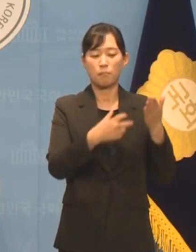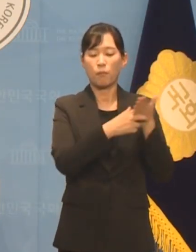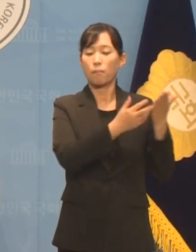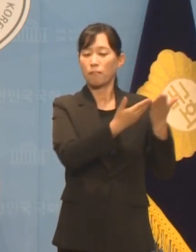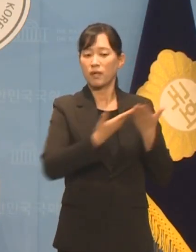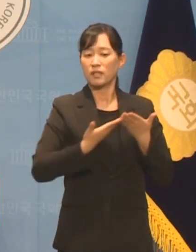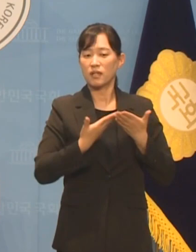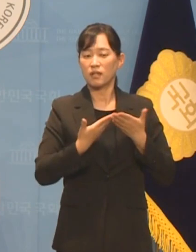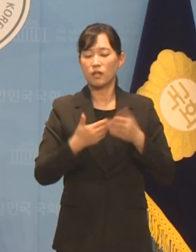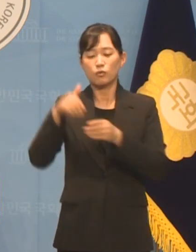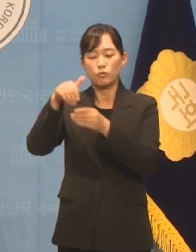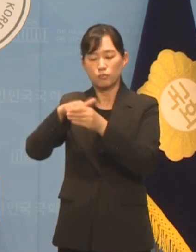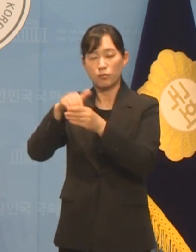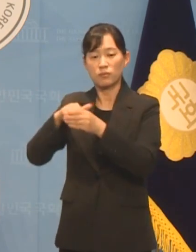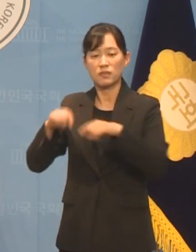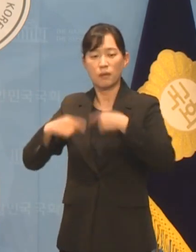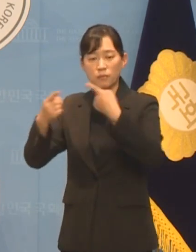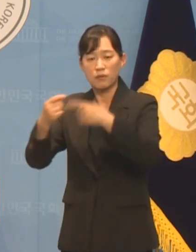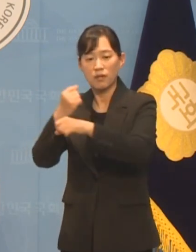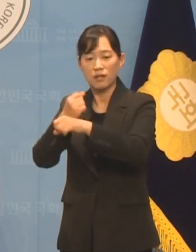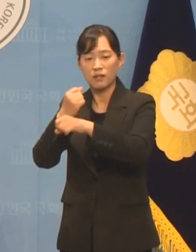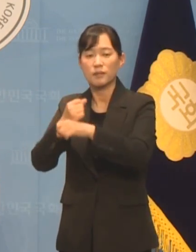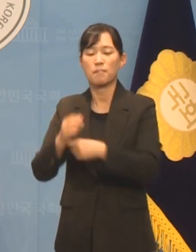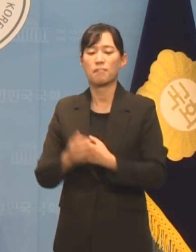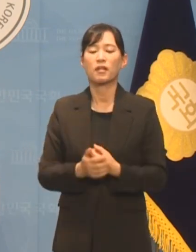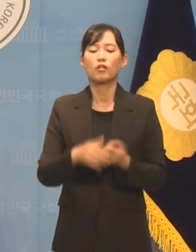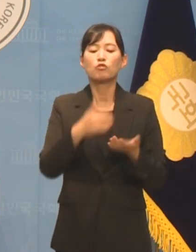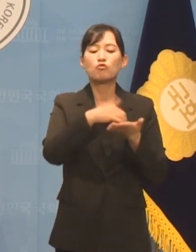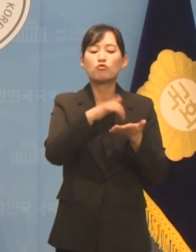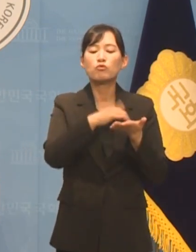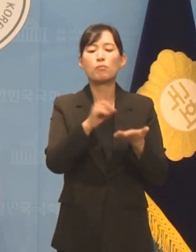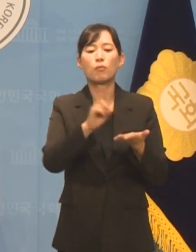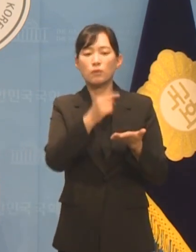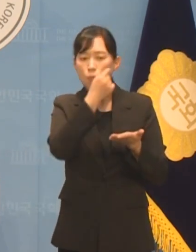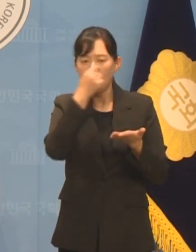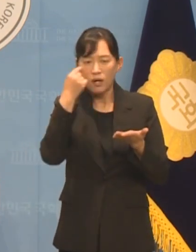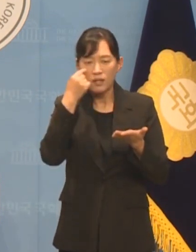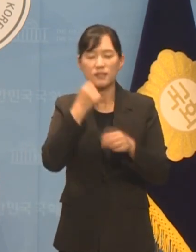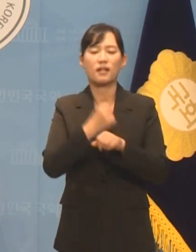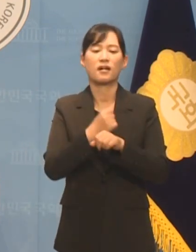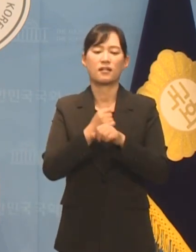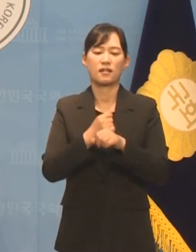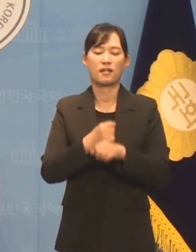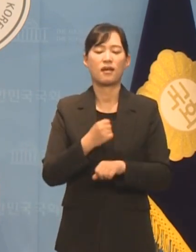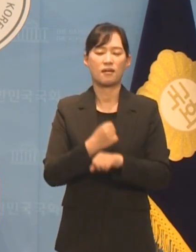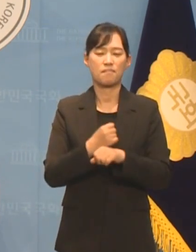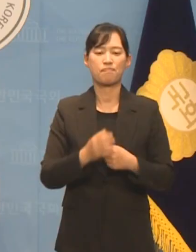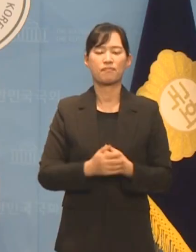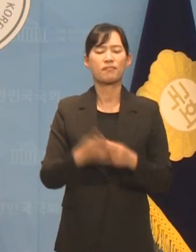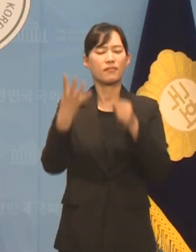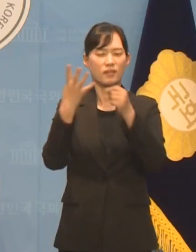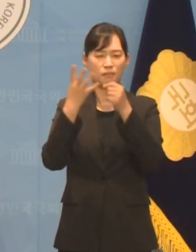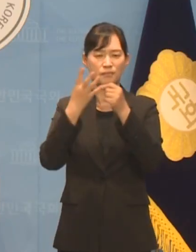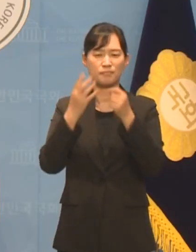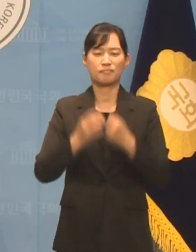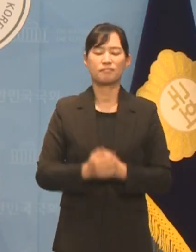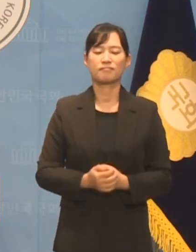발행받아 투표함으로 있어서 그 몇 명이 투표했는지를 정확히 알 수 있도록 하라. 네